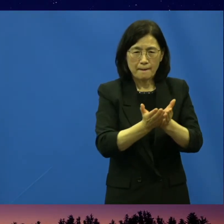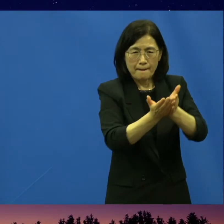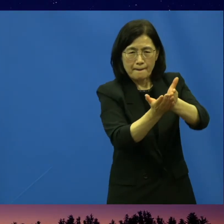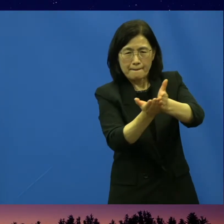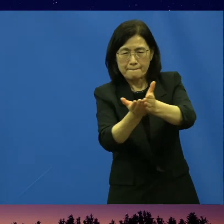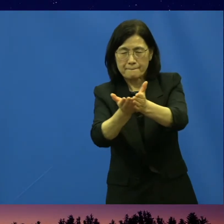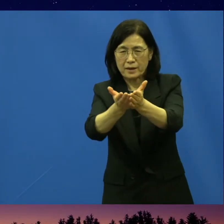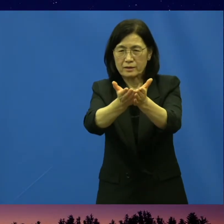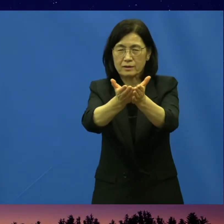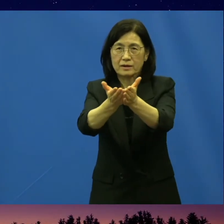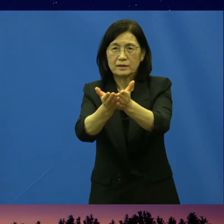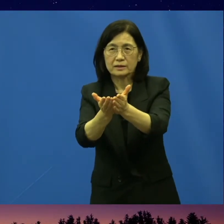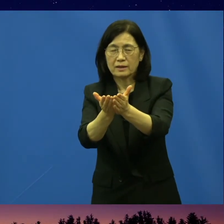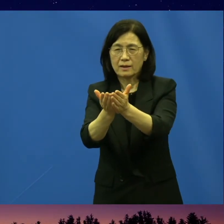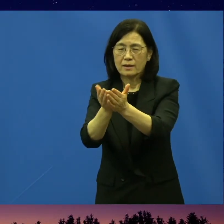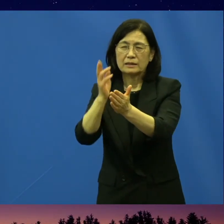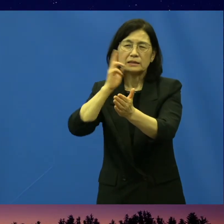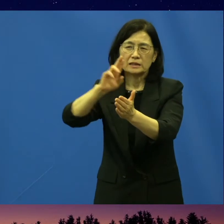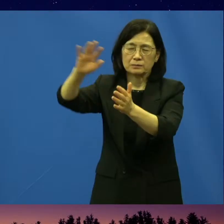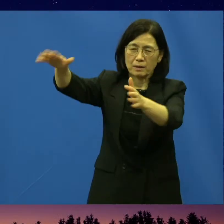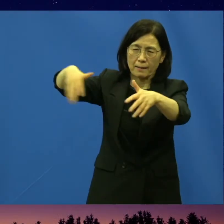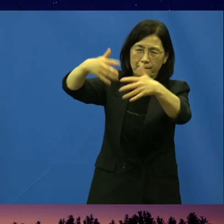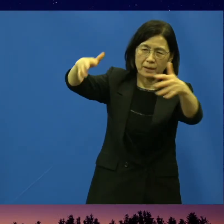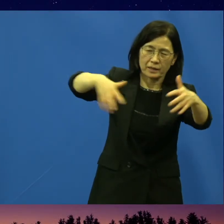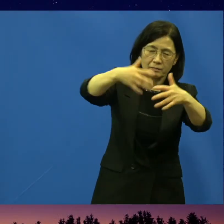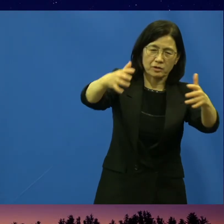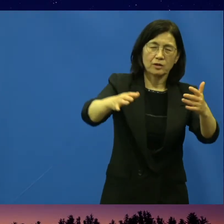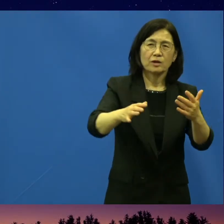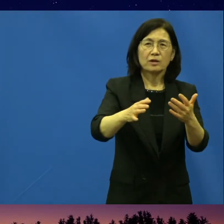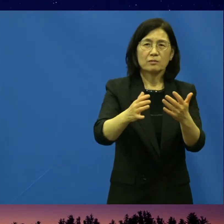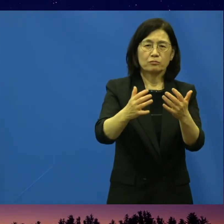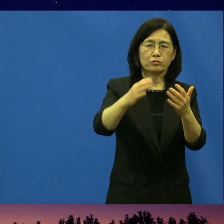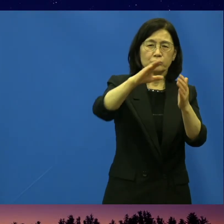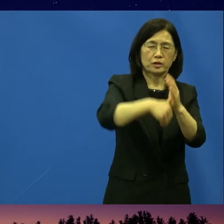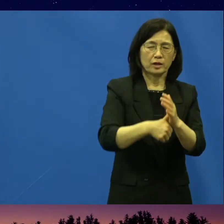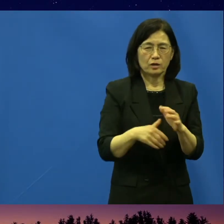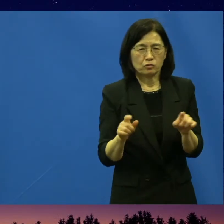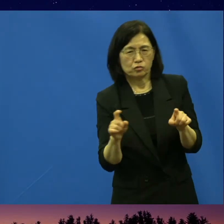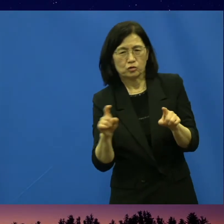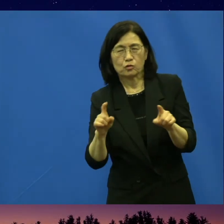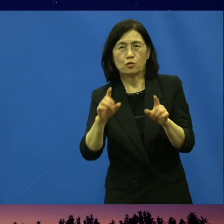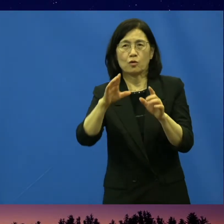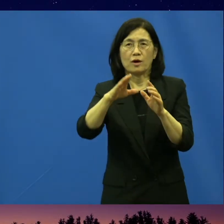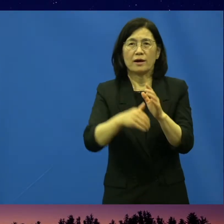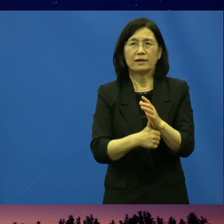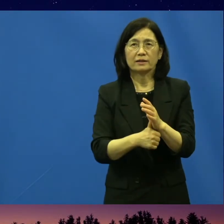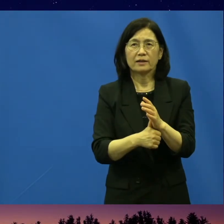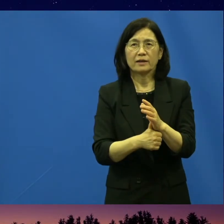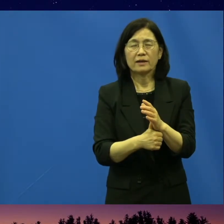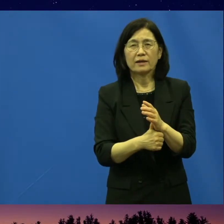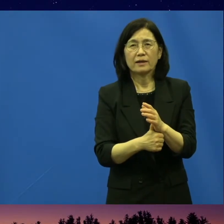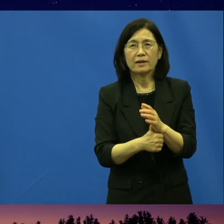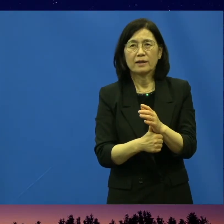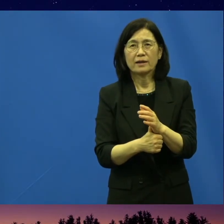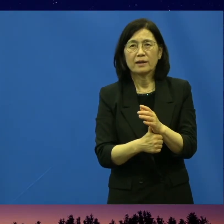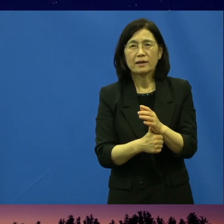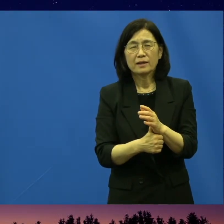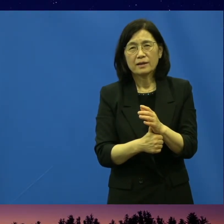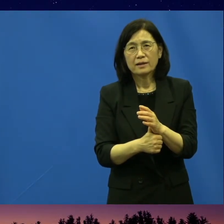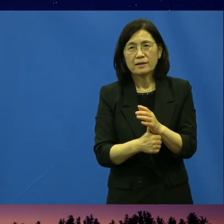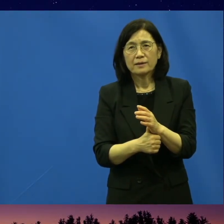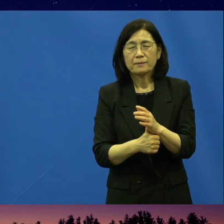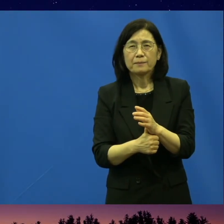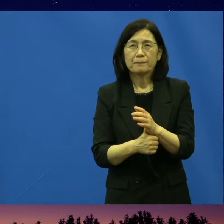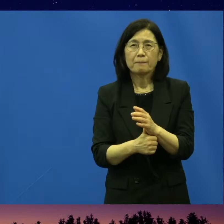몰아닥칠 때 구원의 여망이 없어지고 모든 사람들이 죽는다고 두려움에 사로잡혀 있을 때 바울은 하나님이 자신과 사람들을 살려줄